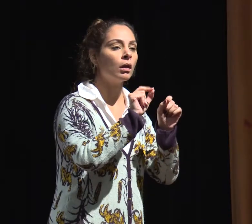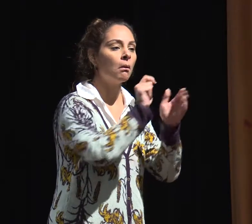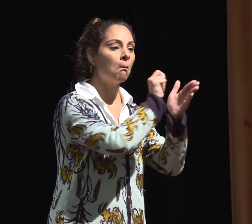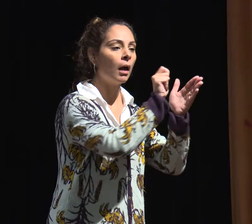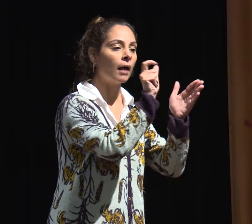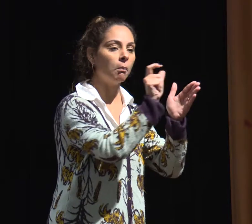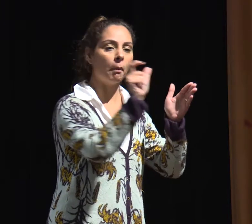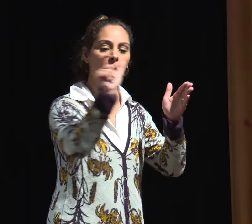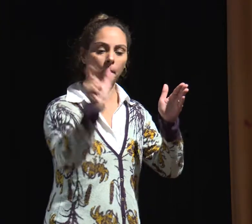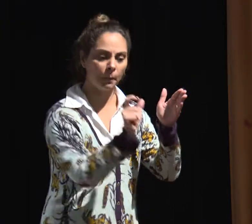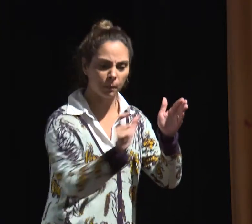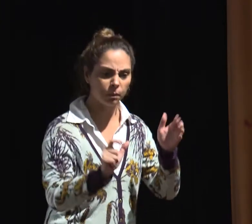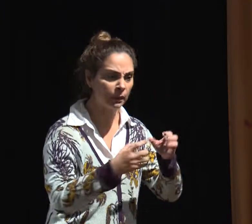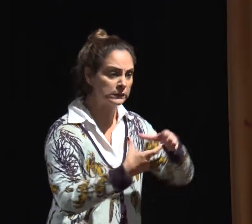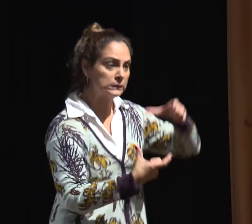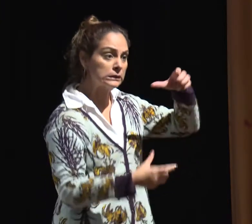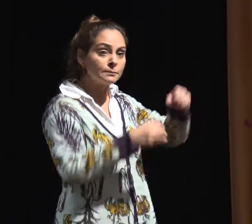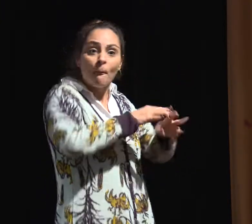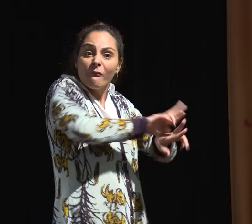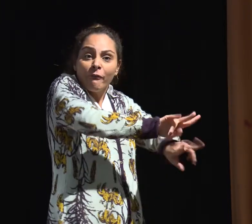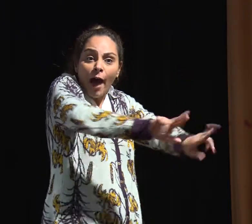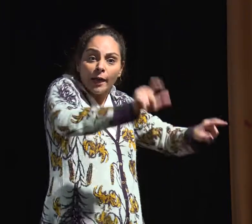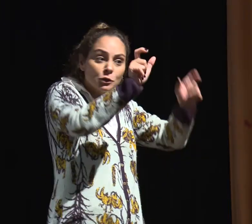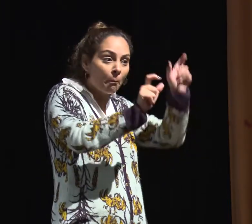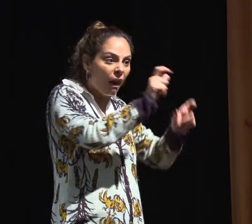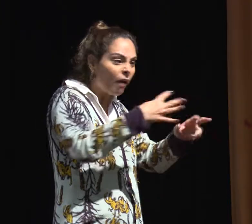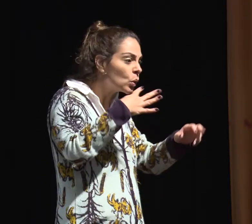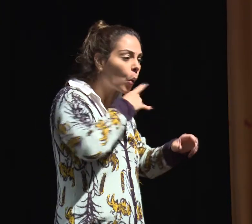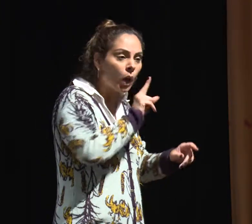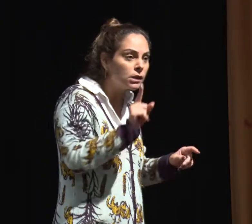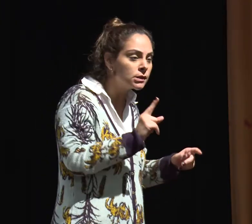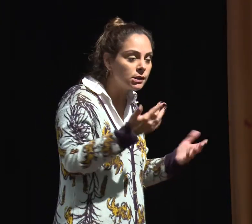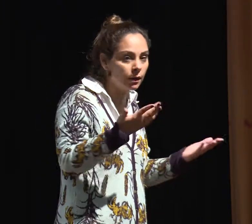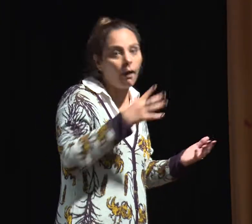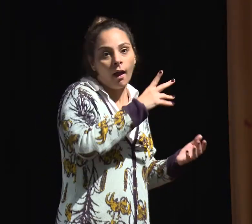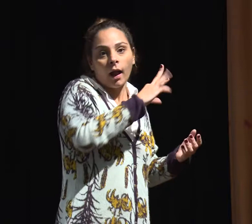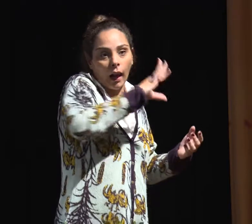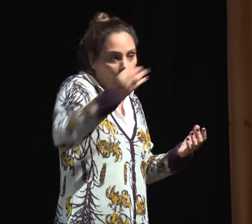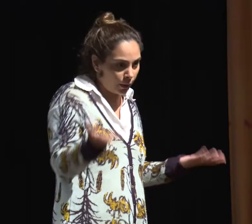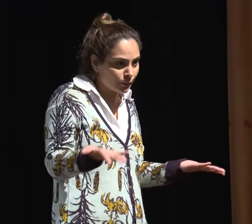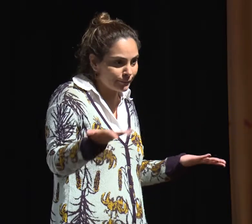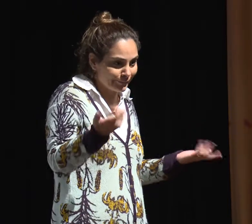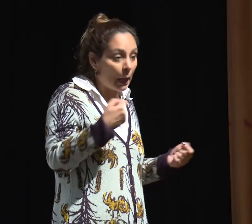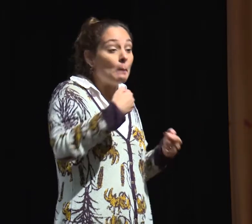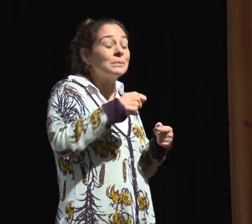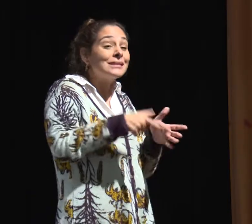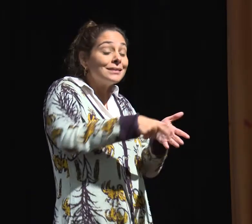aluno fazia? Eles marcavam essas palavras que ele não conhecia, e eram muitas palavras que eles não tinham conhecimento. Claro, né?